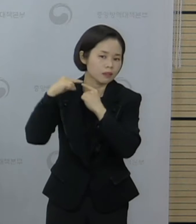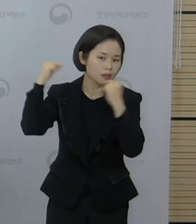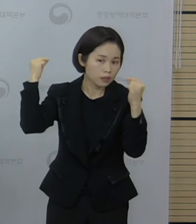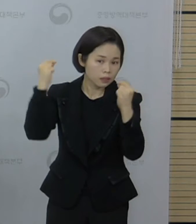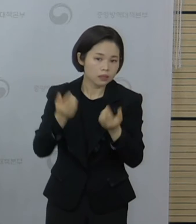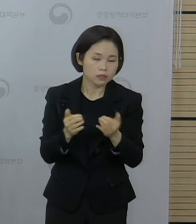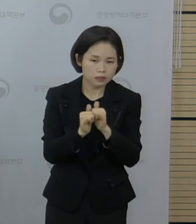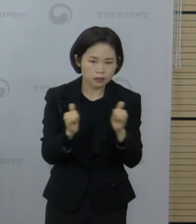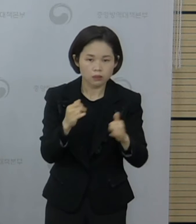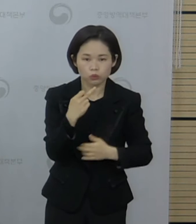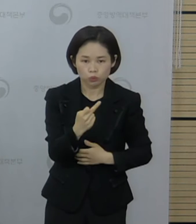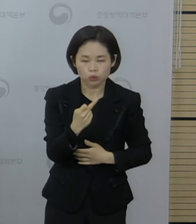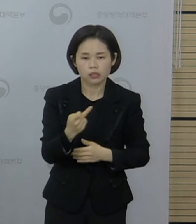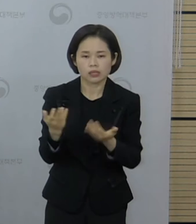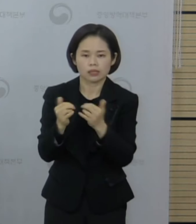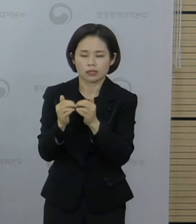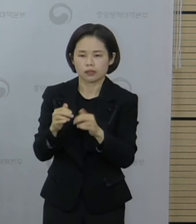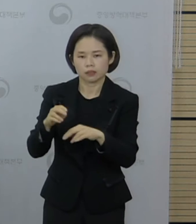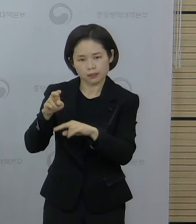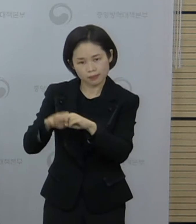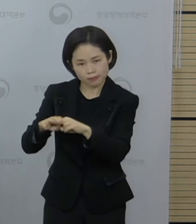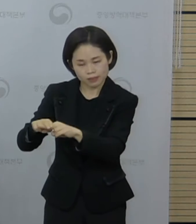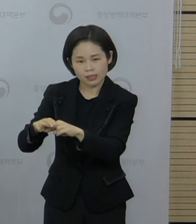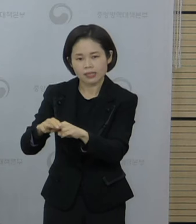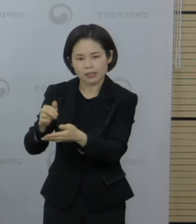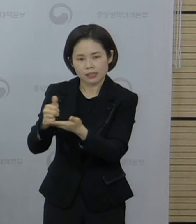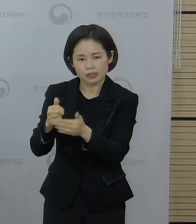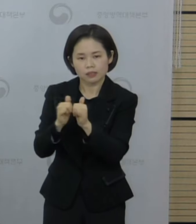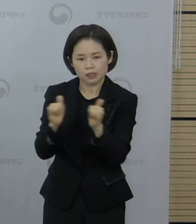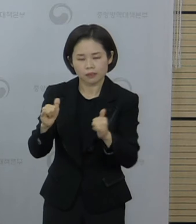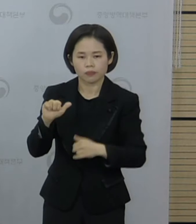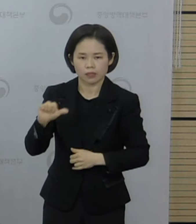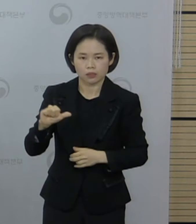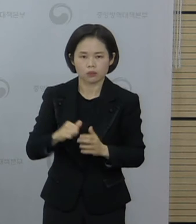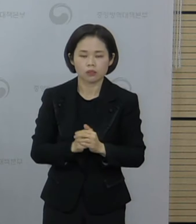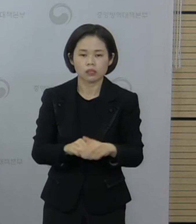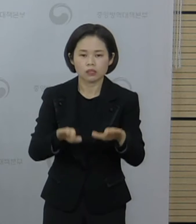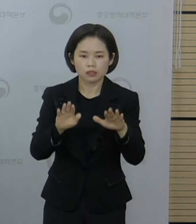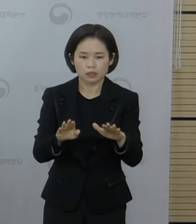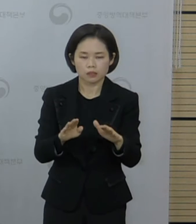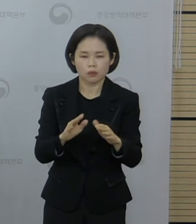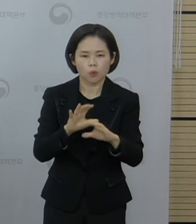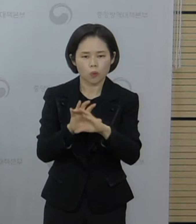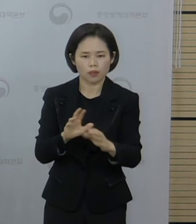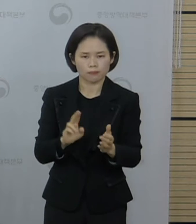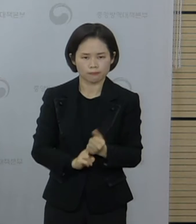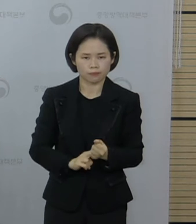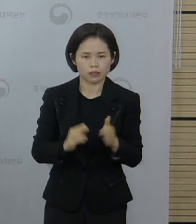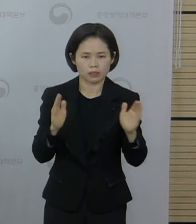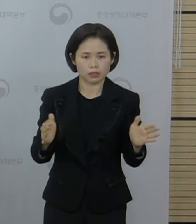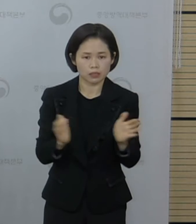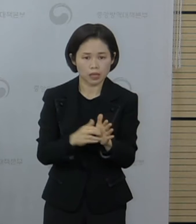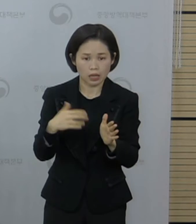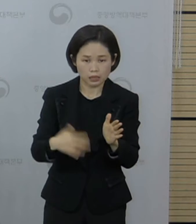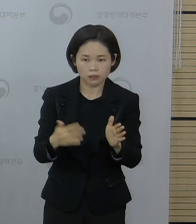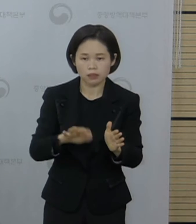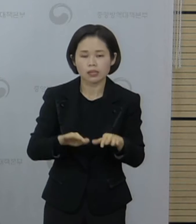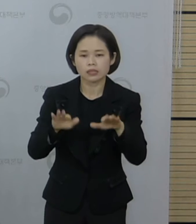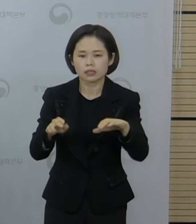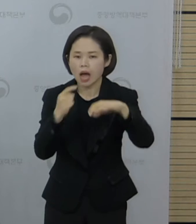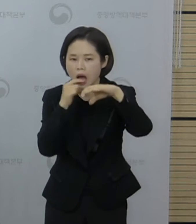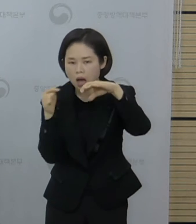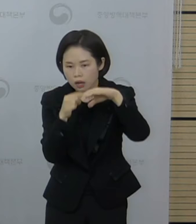승객이 5명입니다 현재까지 잠복기가 다 끝난 것은 아니지만 검사 결과는 모두 음성으로 화 기대